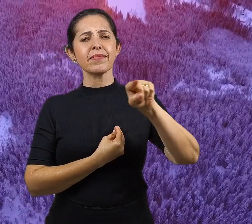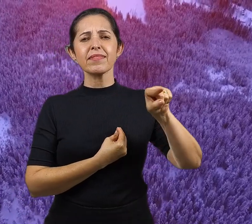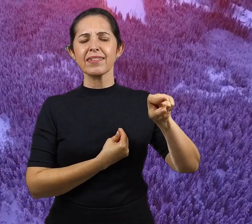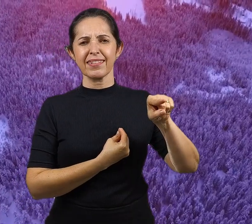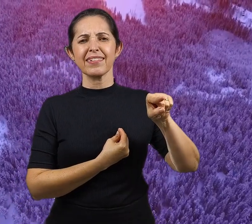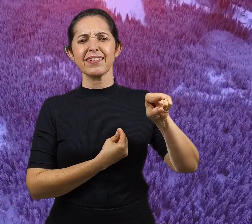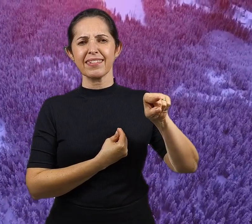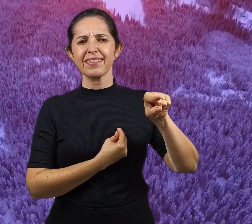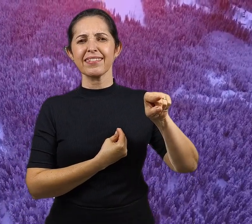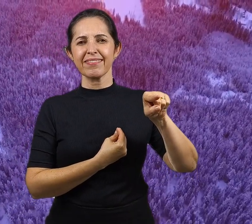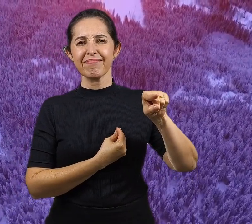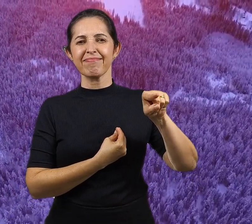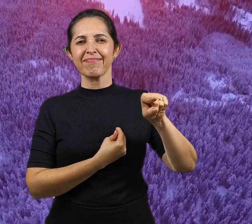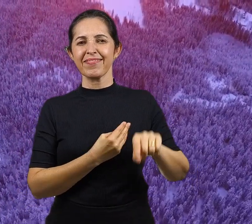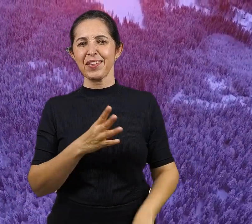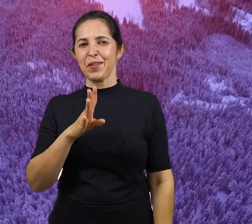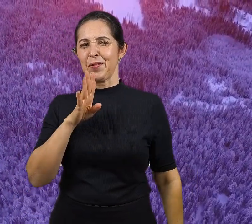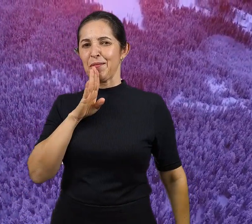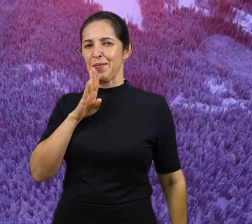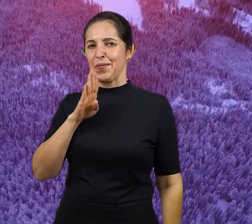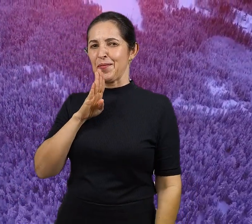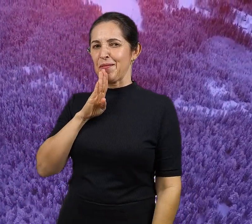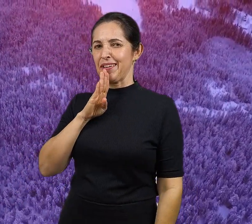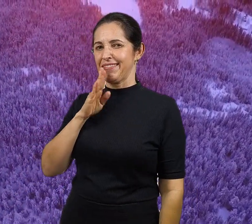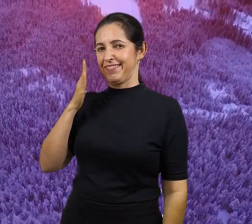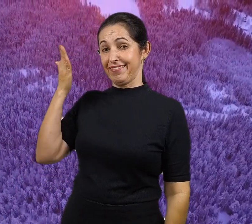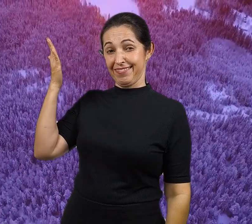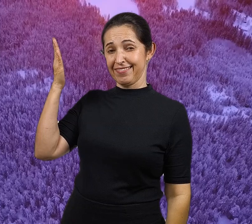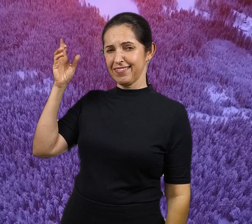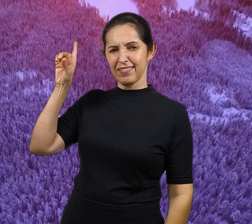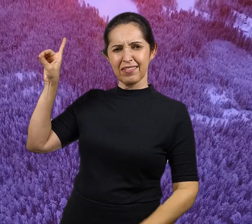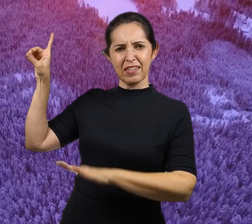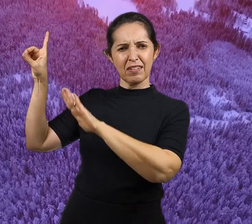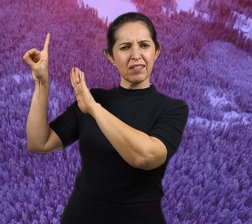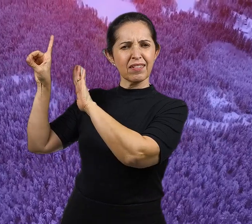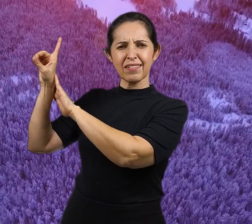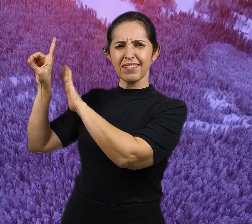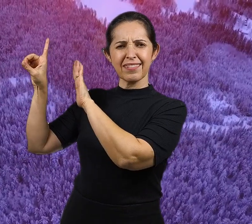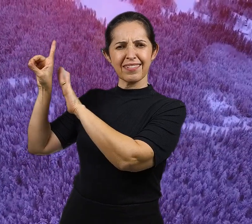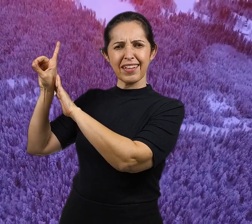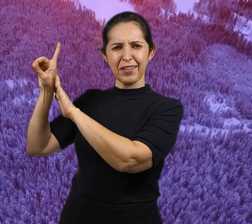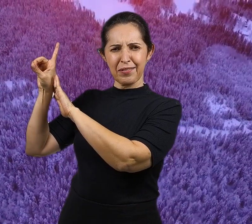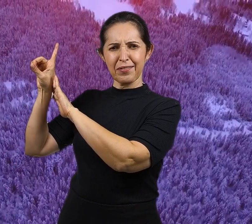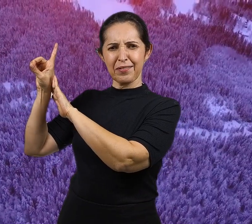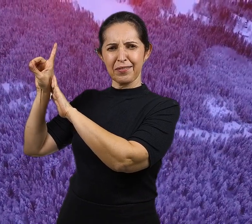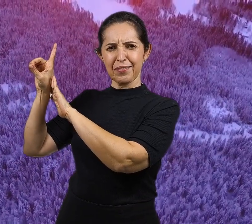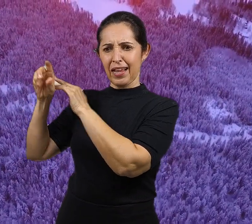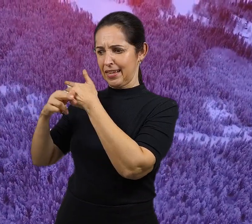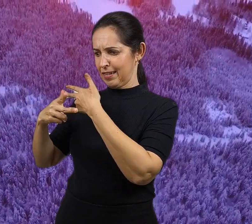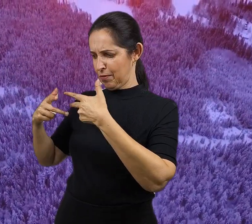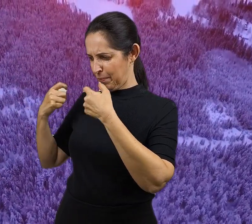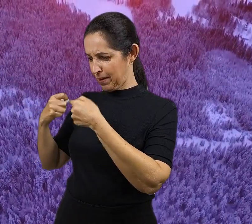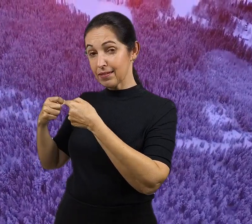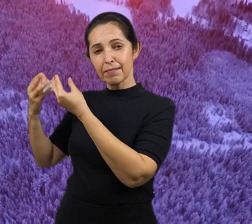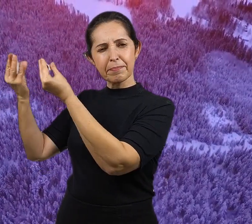conhecemos um Deus que supre todas as nossas necessidades. Eu me